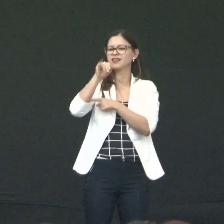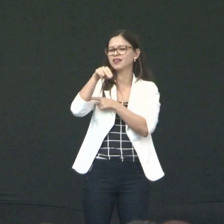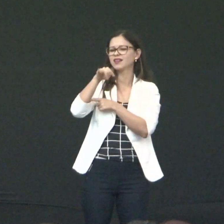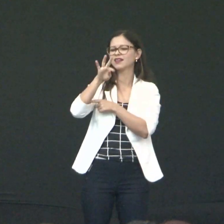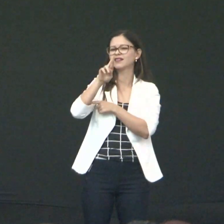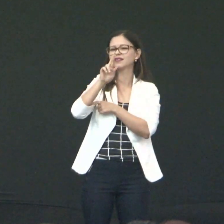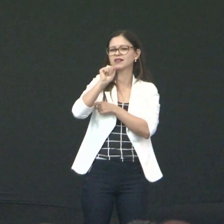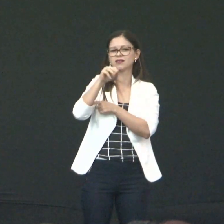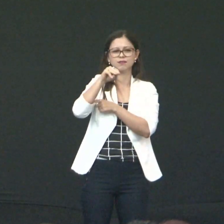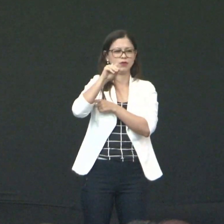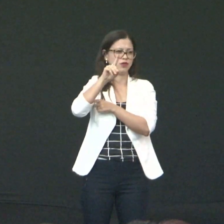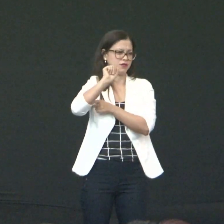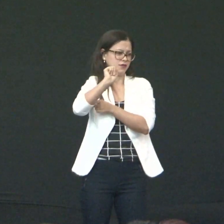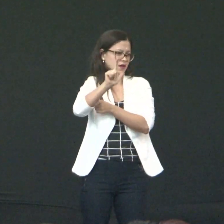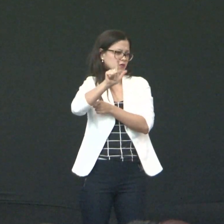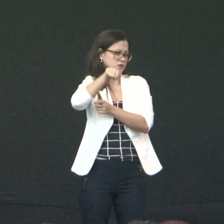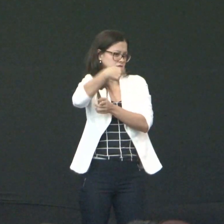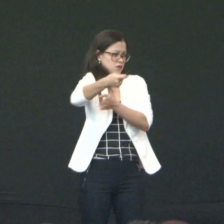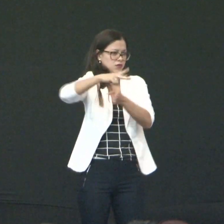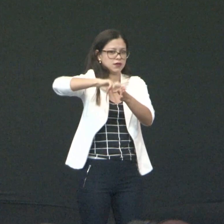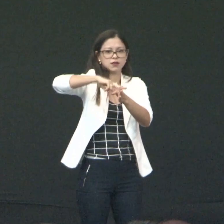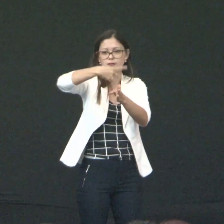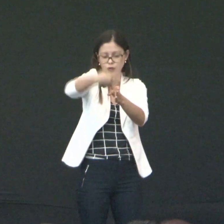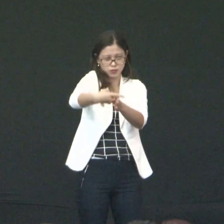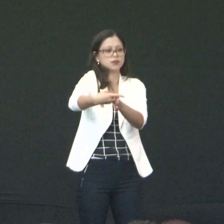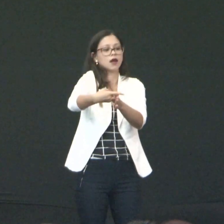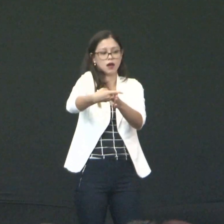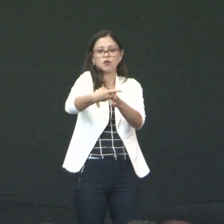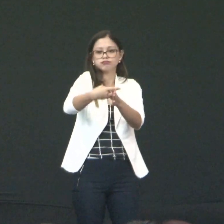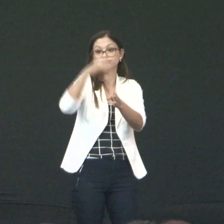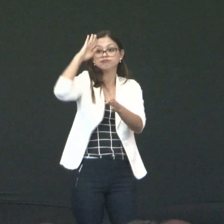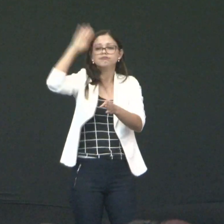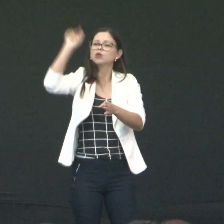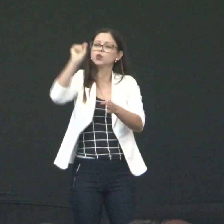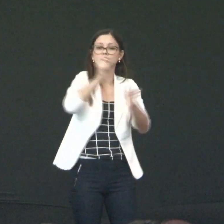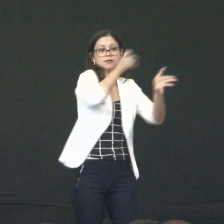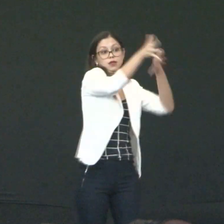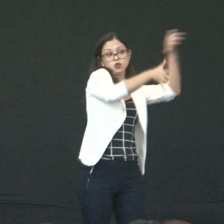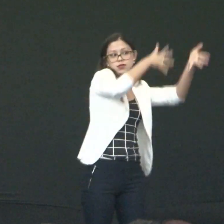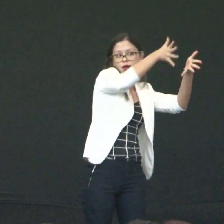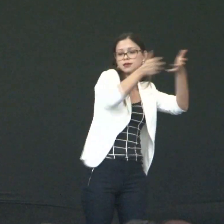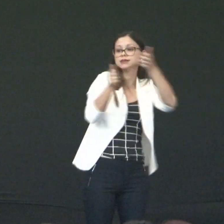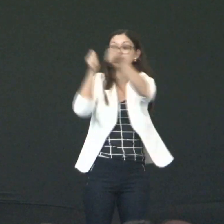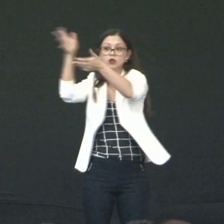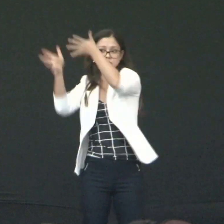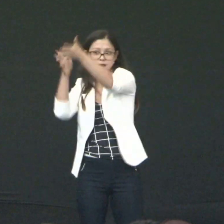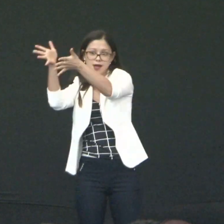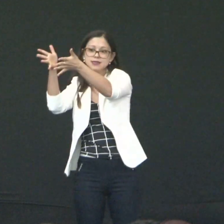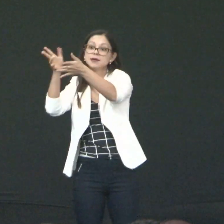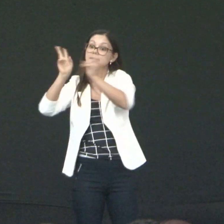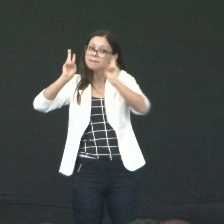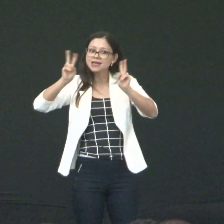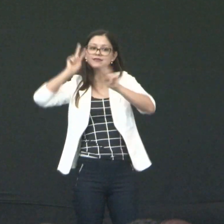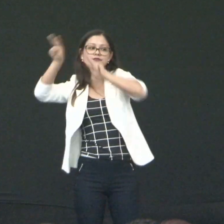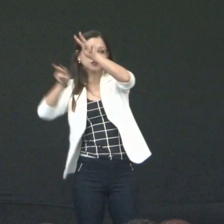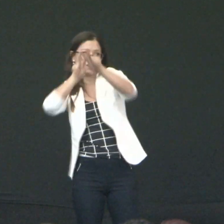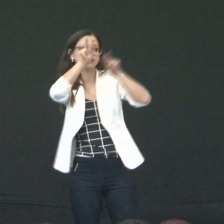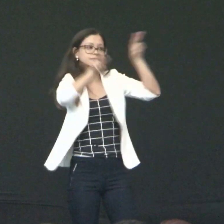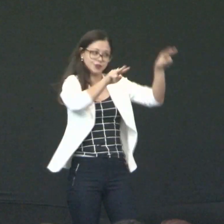trabalhando com as questões de intermodalidade das traduções. Então, são duas línguas de